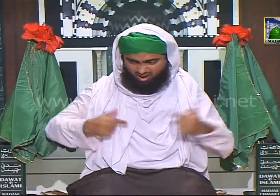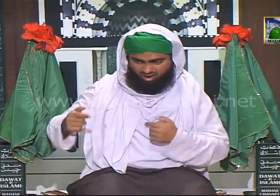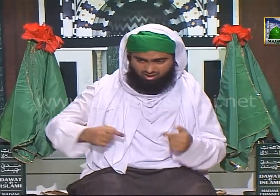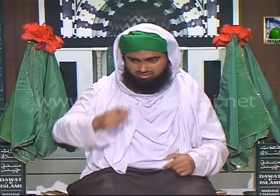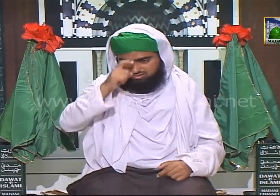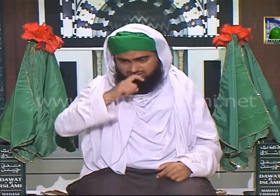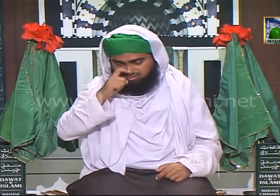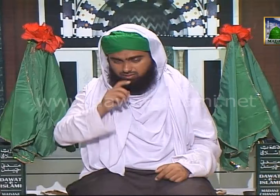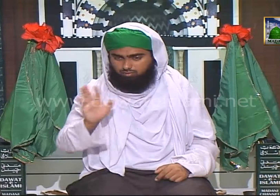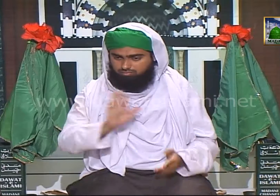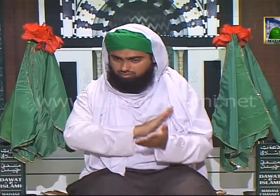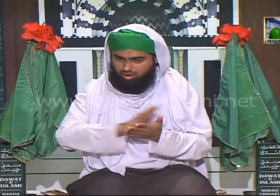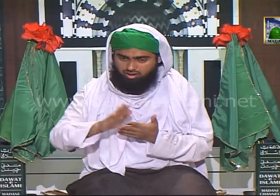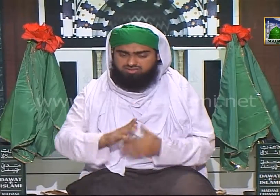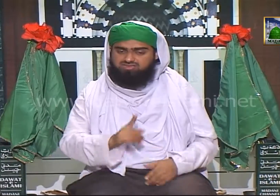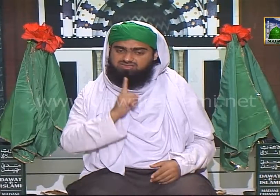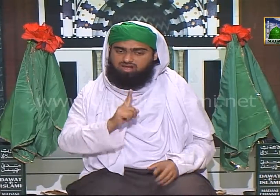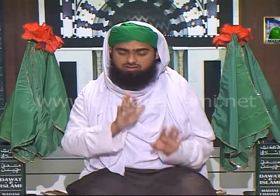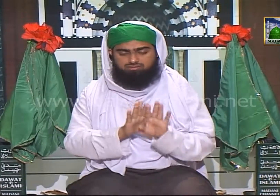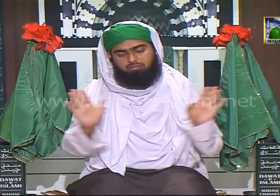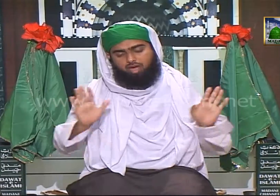بولے. آہستہ آہستہ آپ کی امیج قائم ہو جائے گی, لوگوں